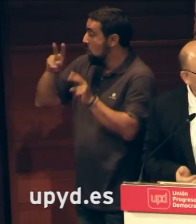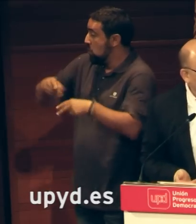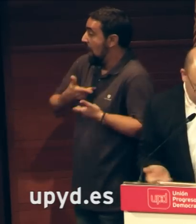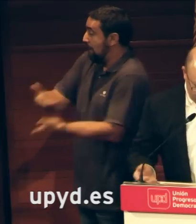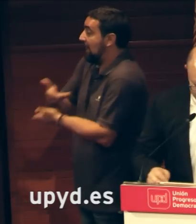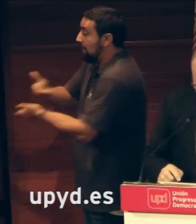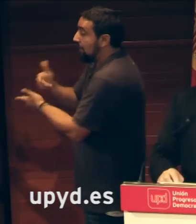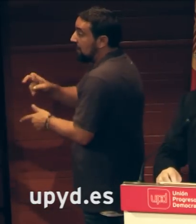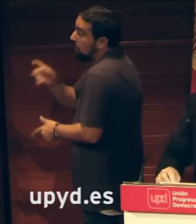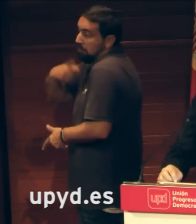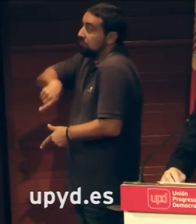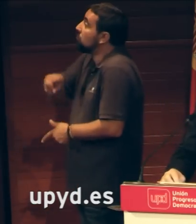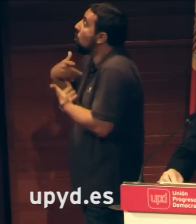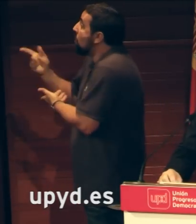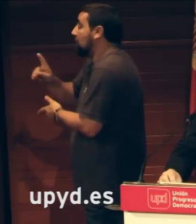¿no?